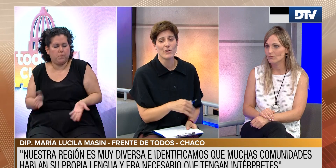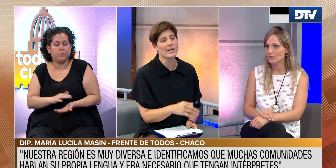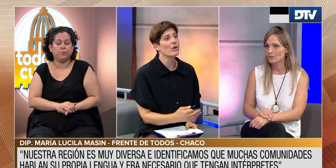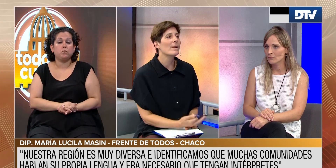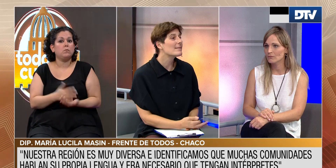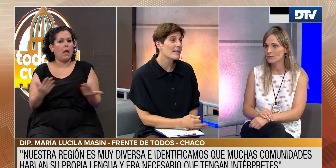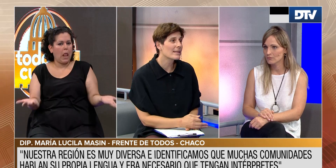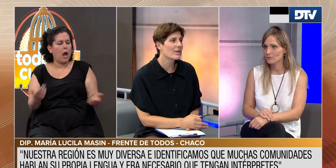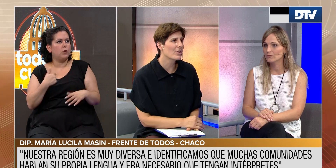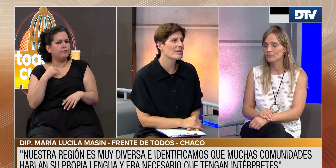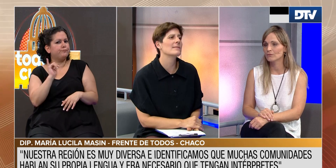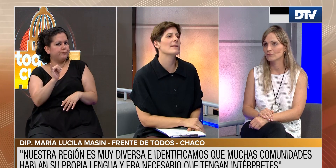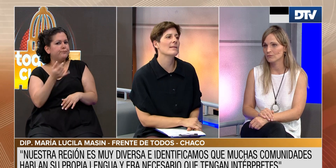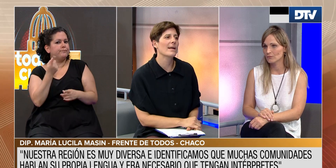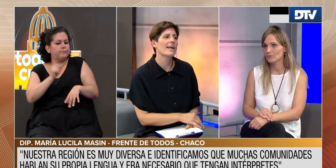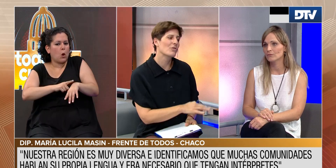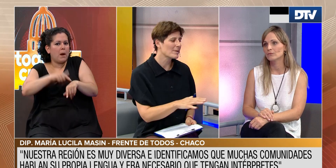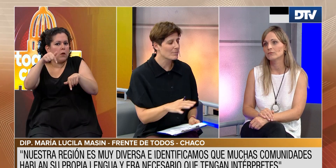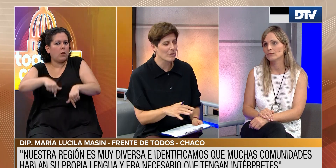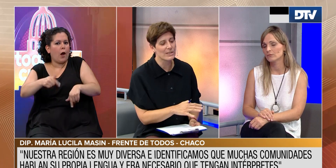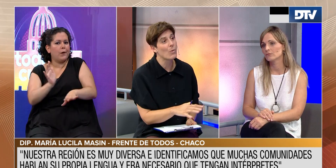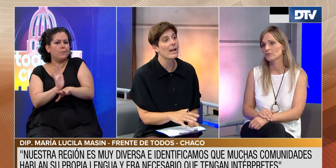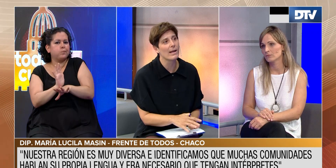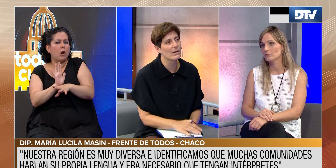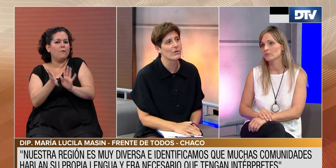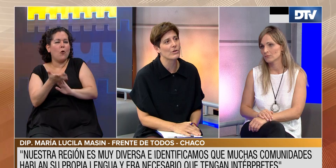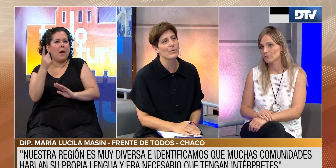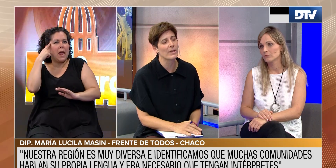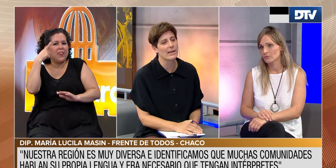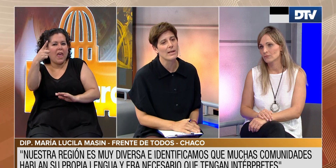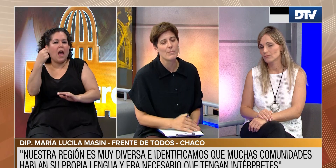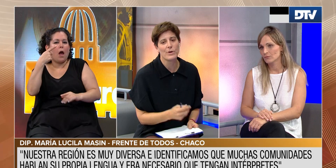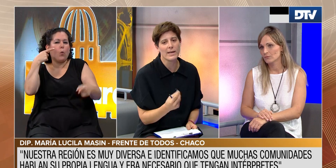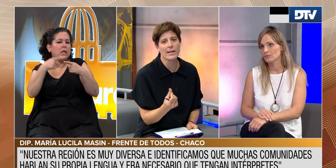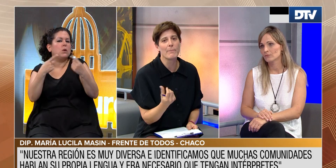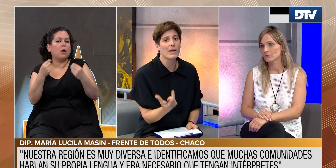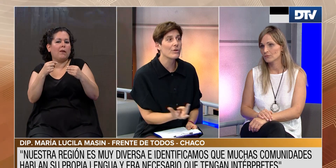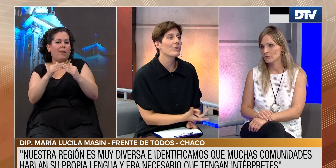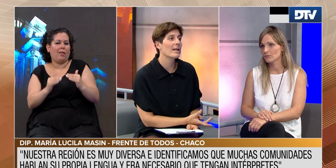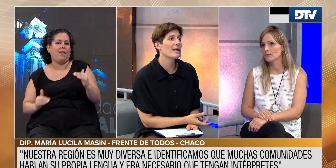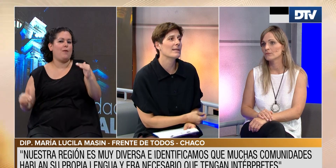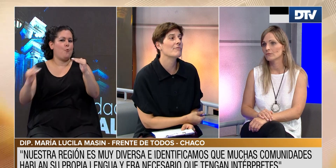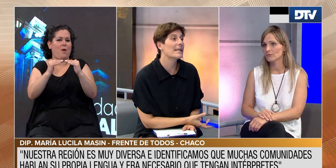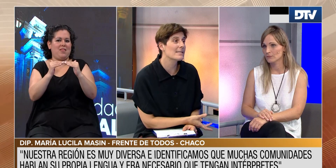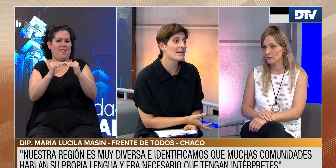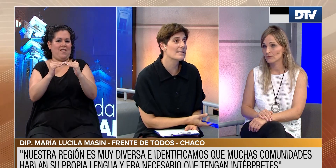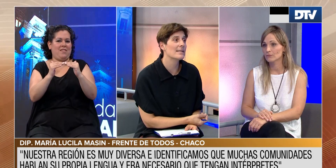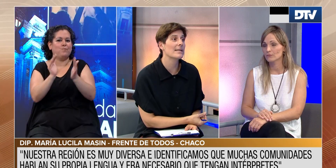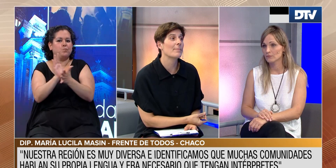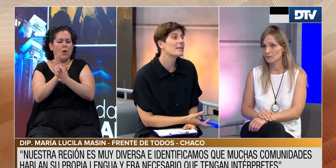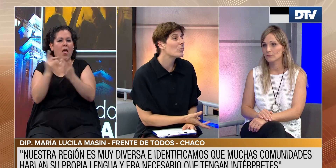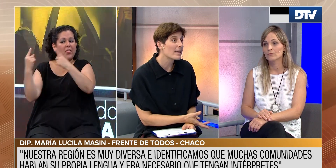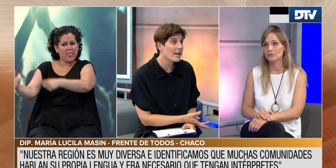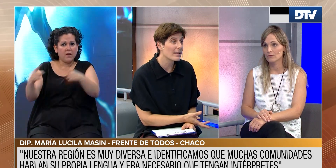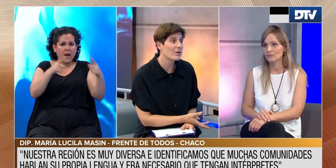esta lógica globalizante, ¿no?, donde se intenta todo más o menos igualarlo y no poder poner en valor las diferencias y